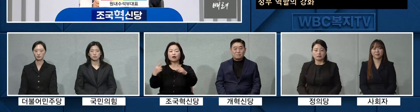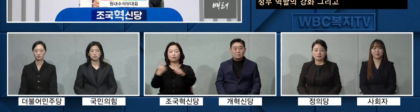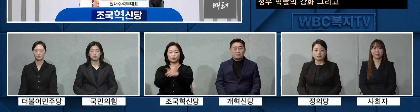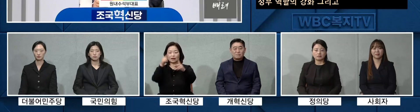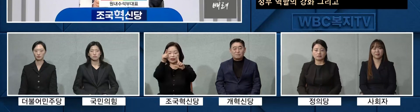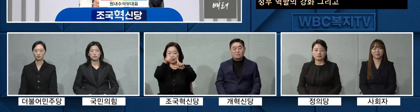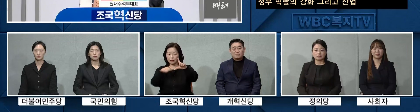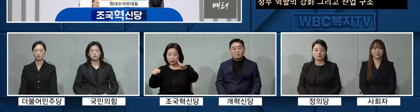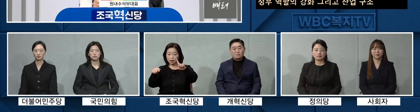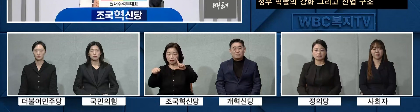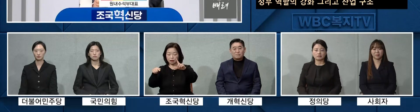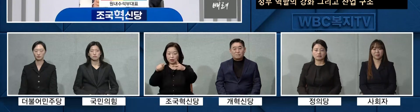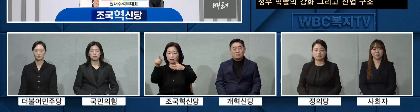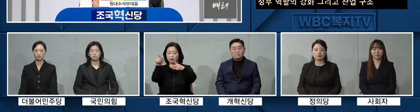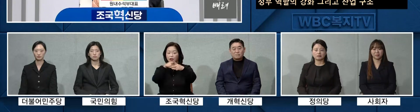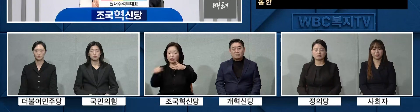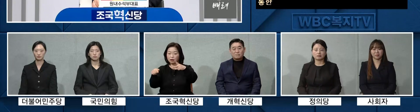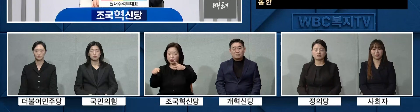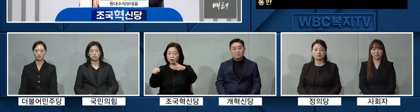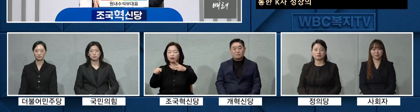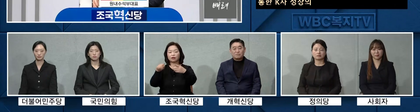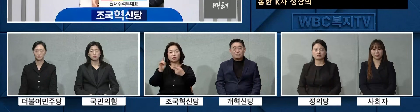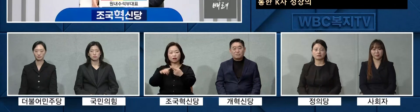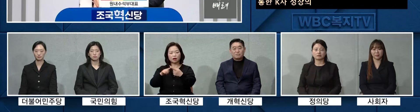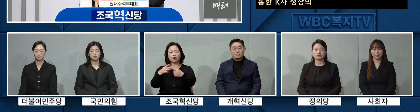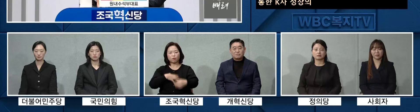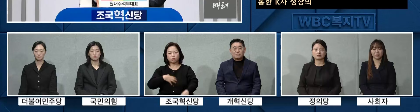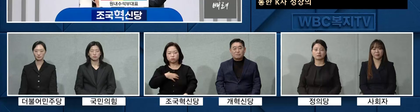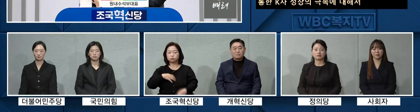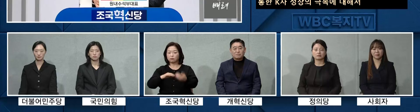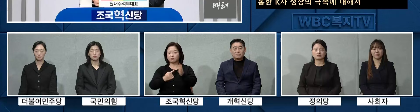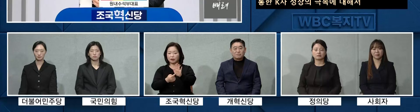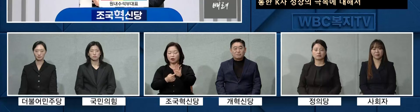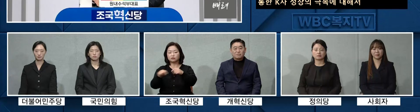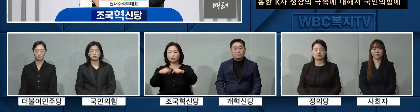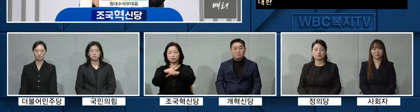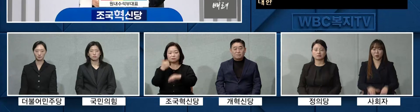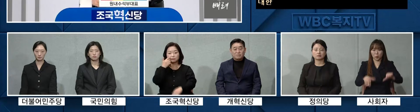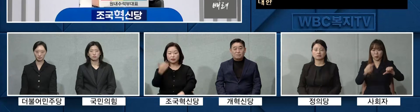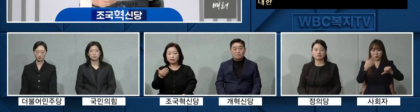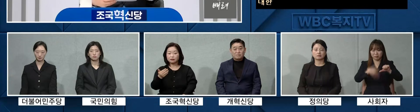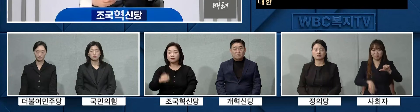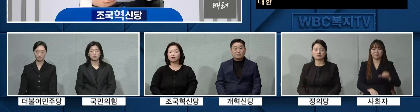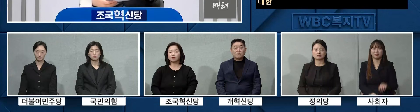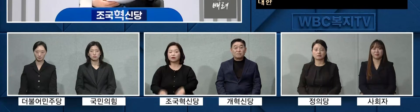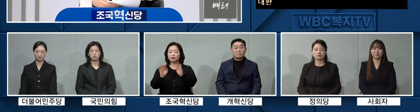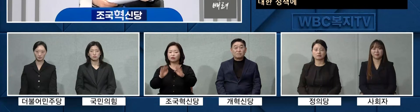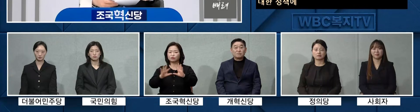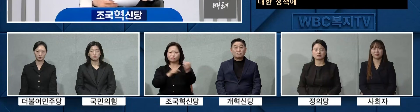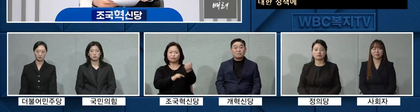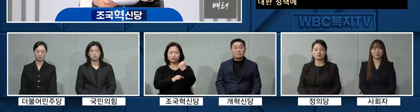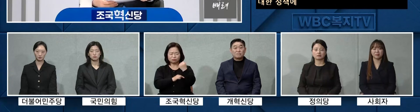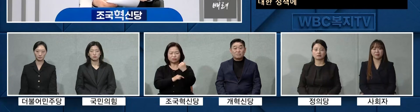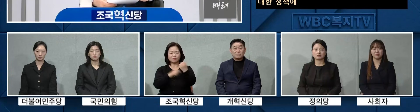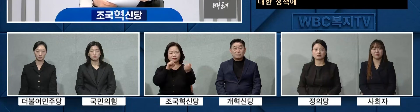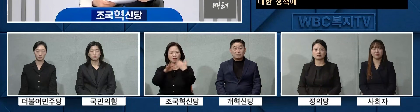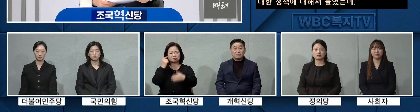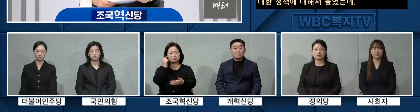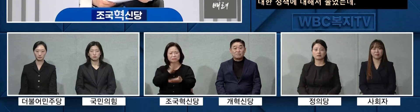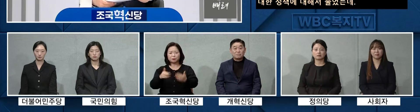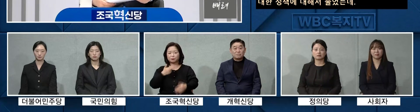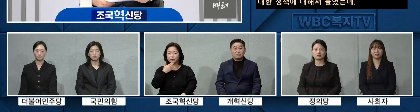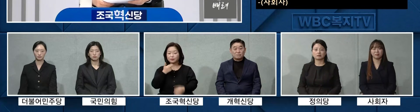성장의 극복에 대해서 국민의힘에 대한 정책에 대해서 물었는데 5초 남았습니다. 예, 그 답변이 좀 구체적이 않으셔가지고요. 조금